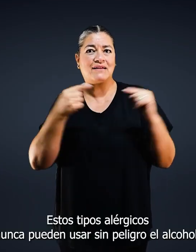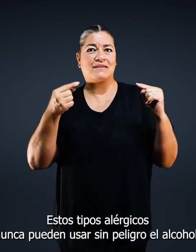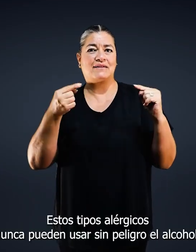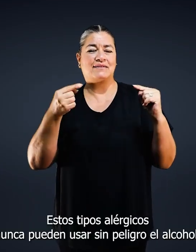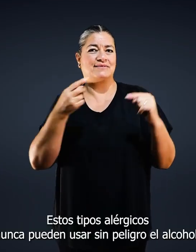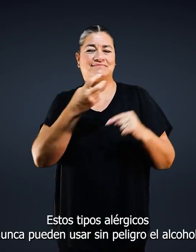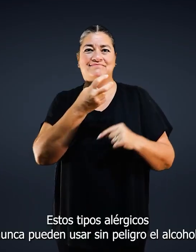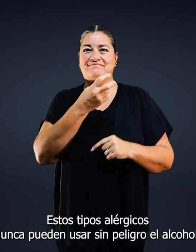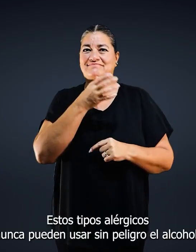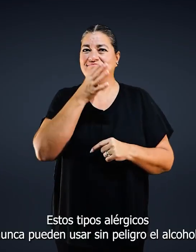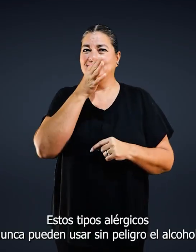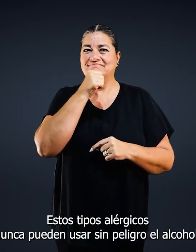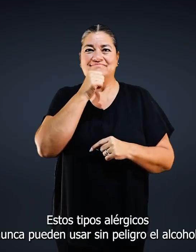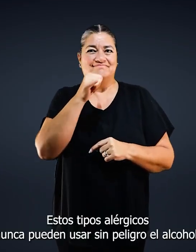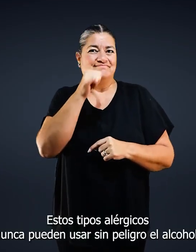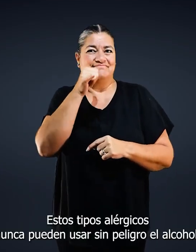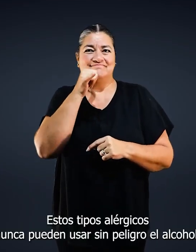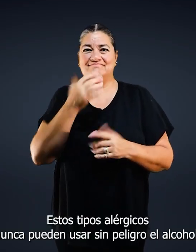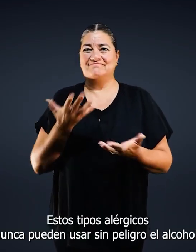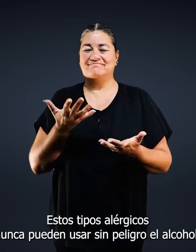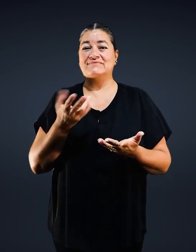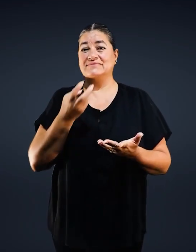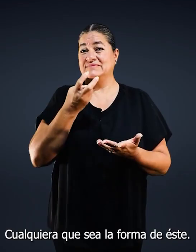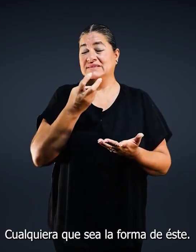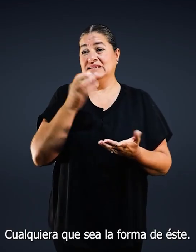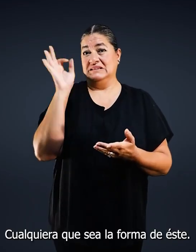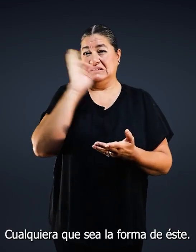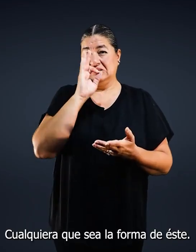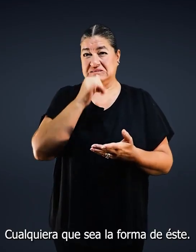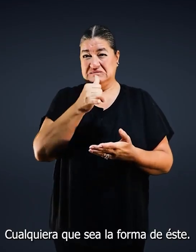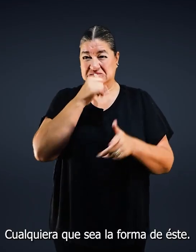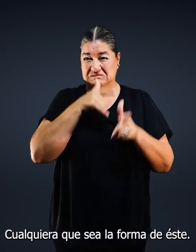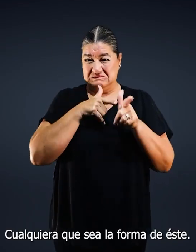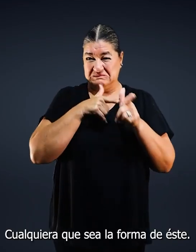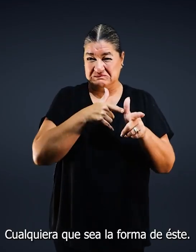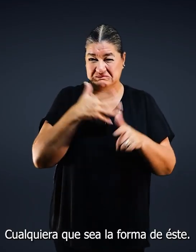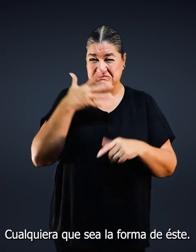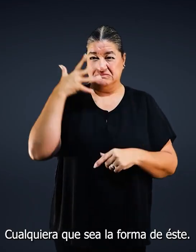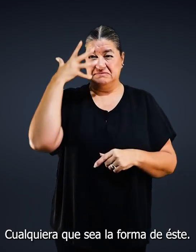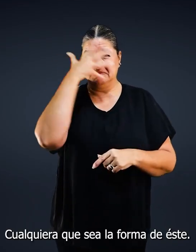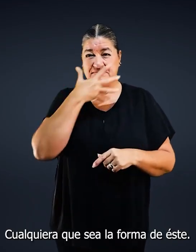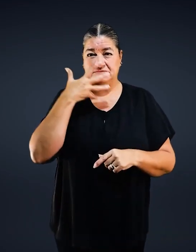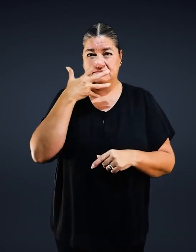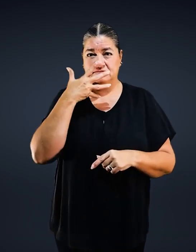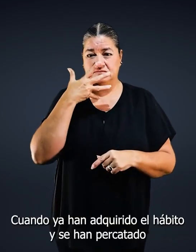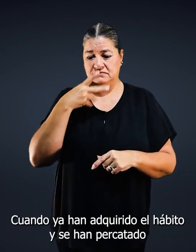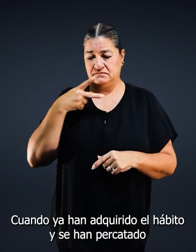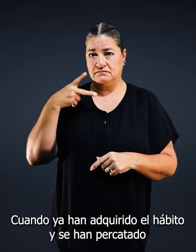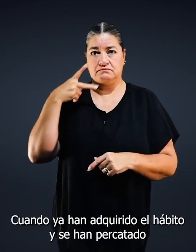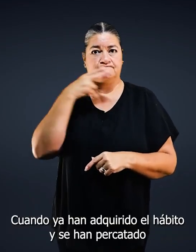Estos tipos alérgicos nunca pueden usar sin peligro el alcohol, cualquiera que sea la forma de este. Cuando ya han adquirido